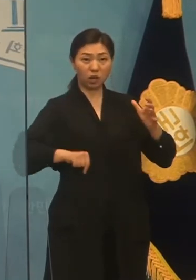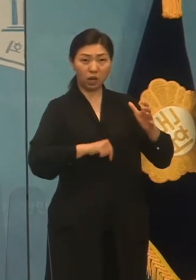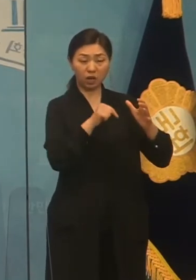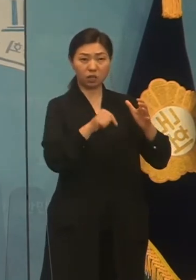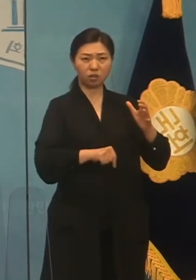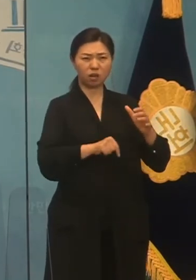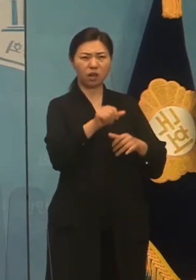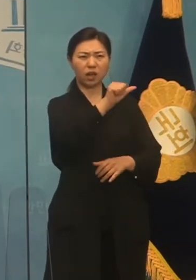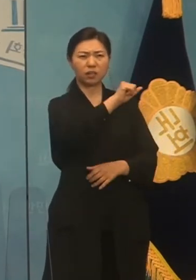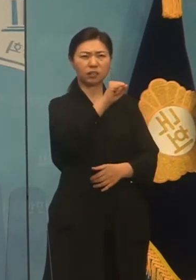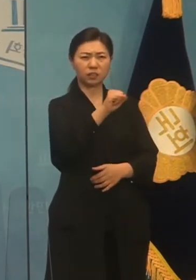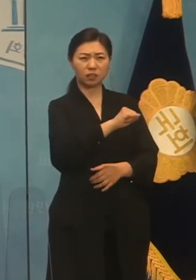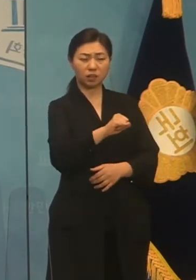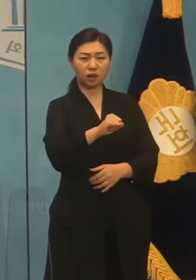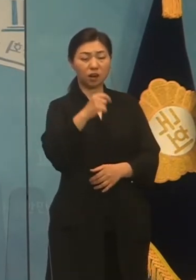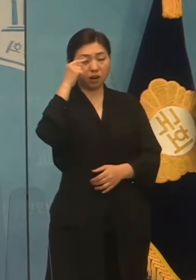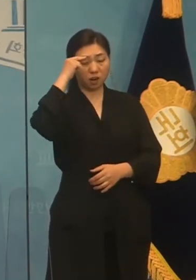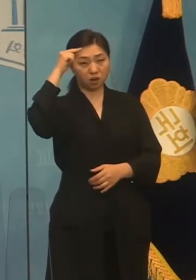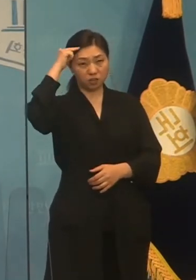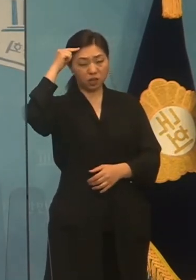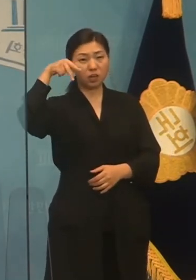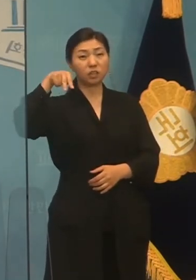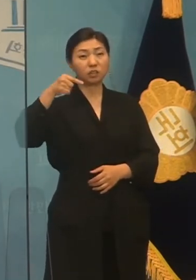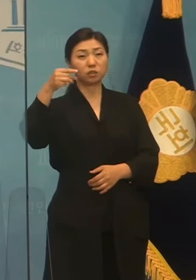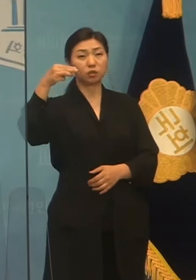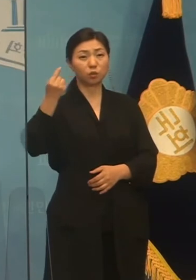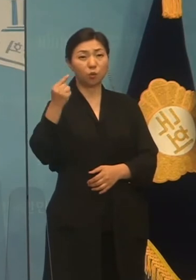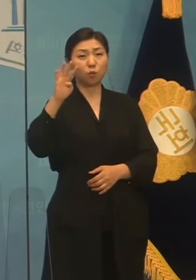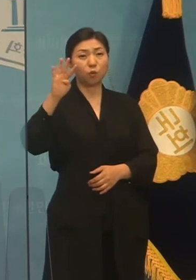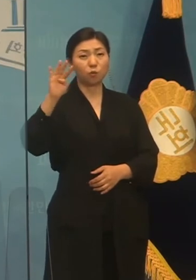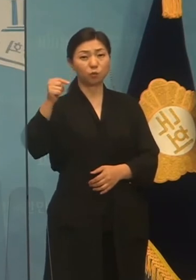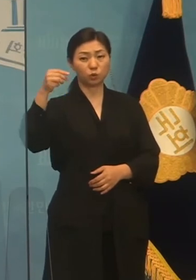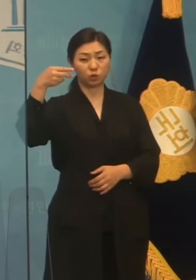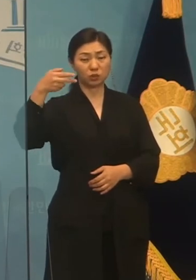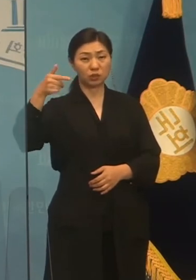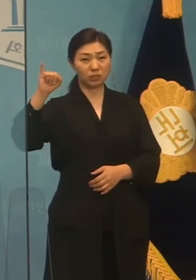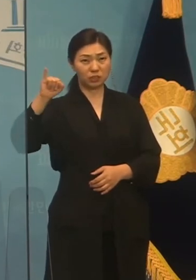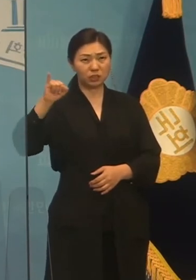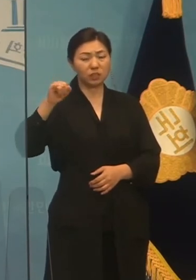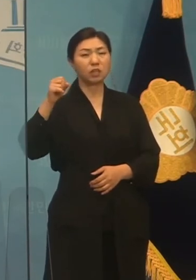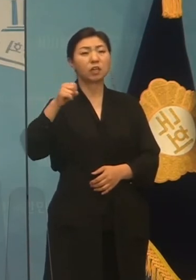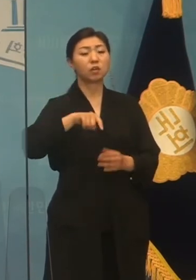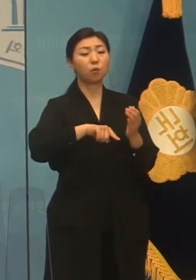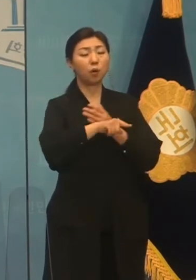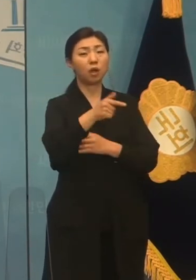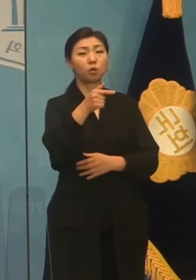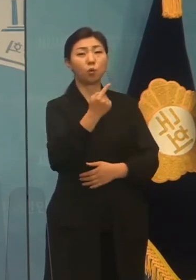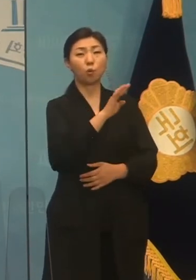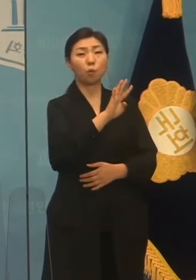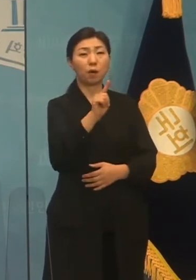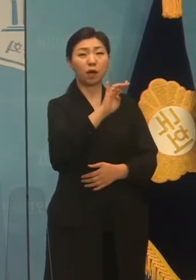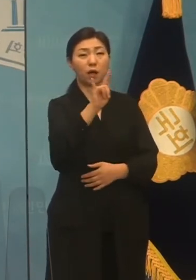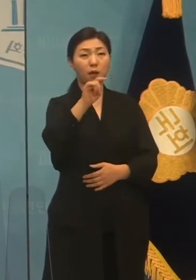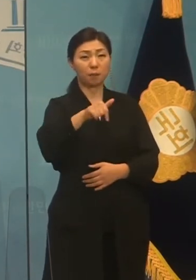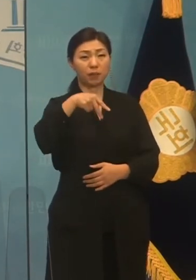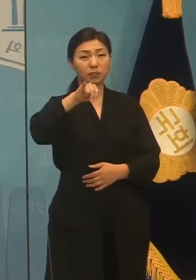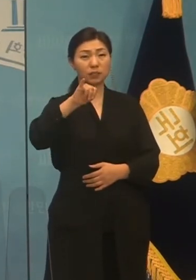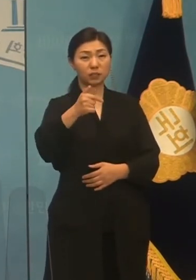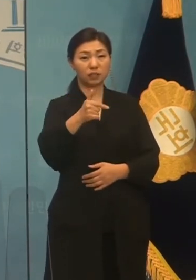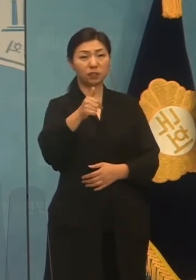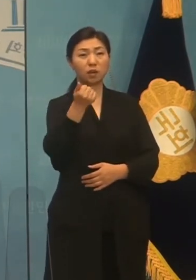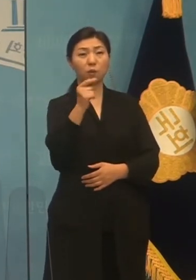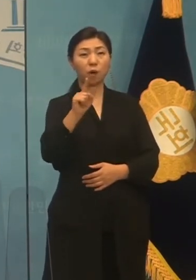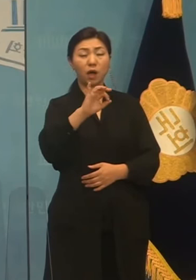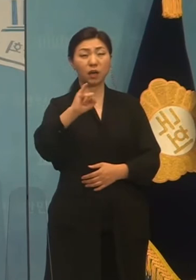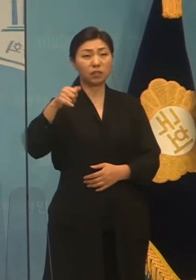아스트라제네카와 러시아 스푸트니크의 백신이 양산 중인데 노바백스와 모더나, 화이자 백신까지 생산하게 된다면